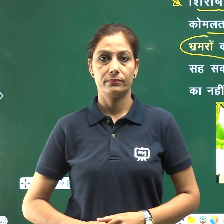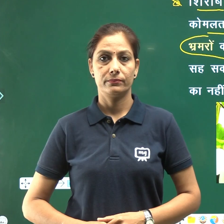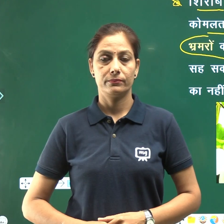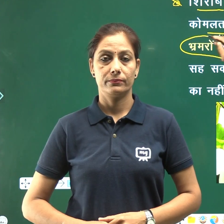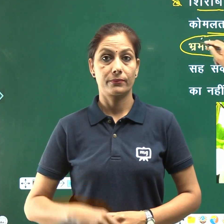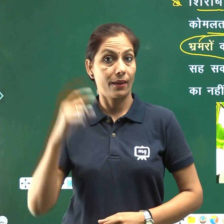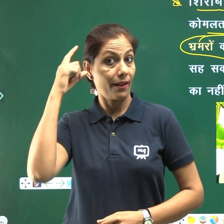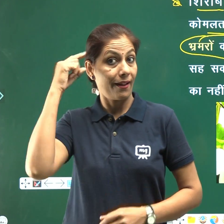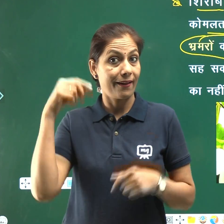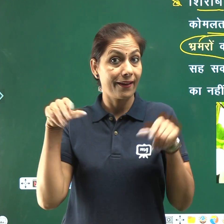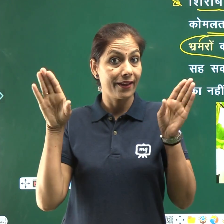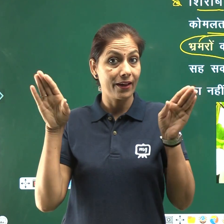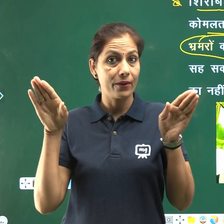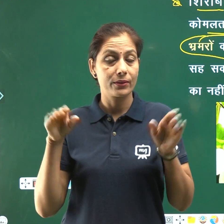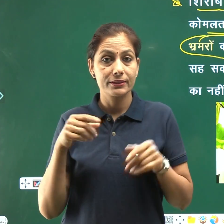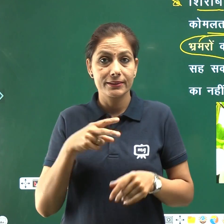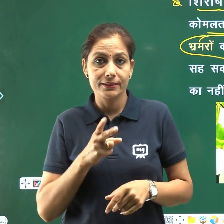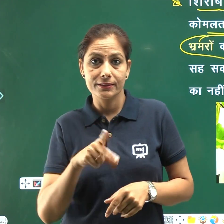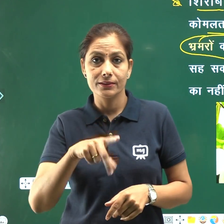भ्रमरों के पैरों का ही